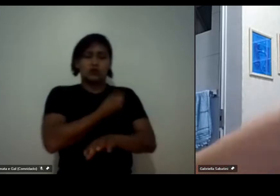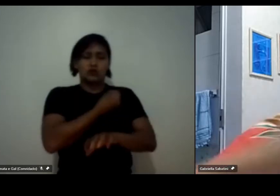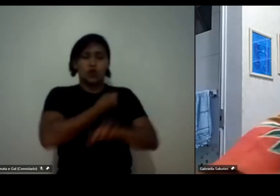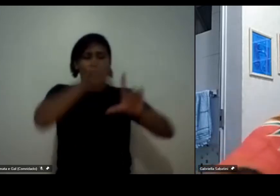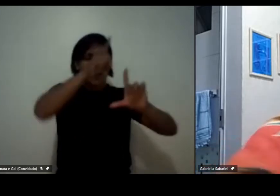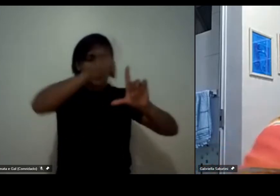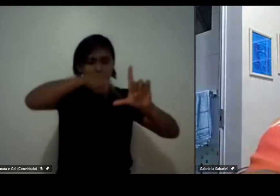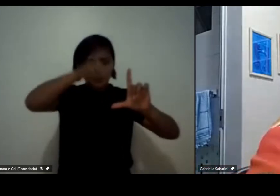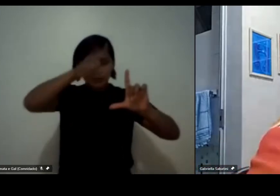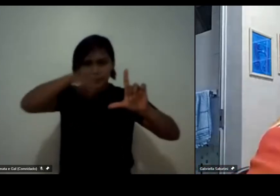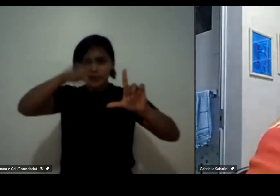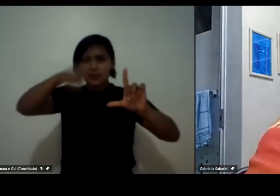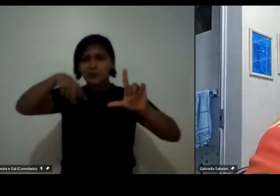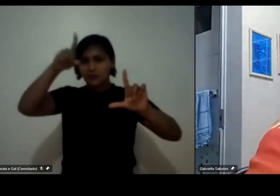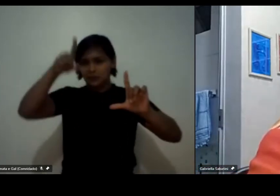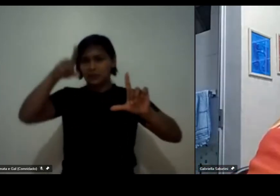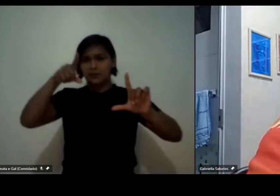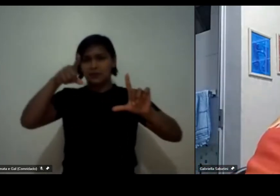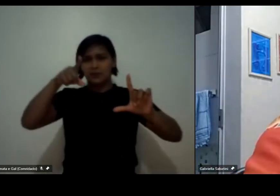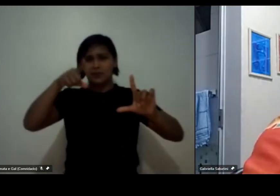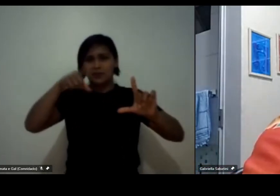estatísticas.